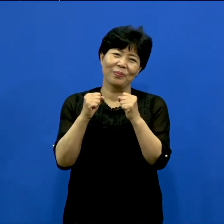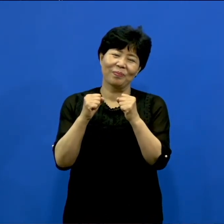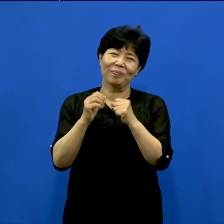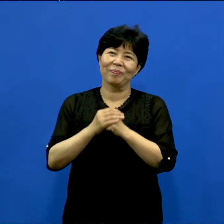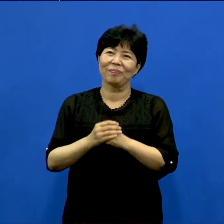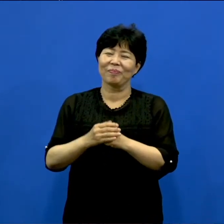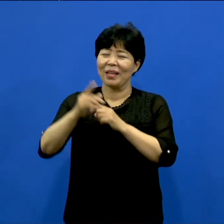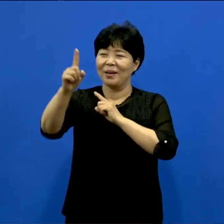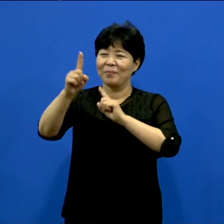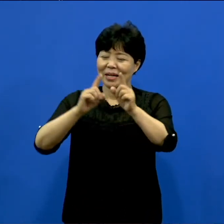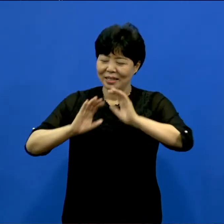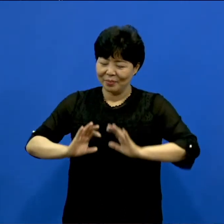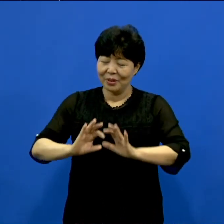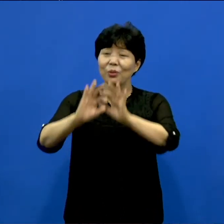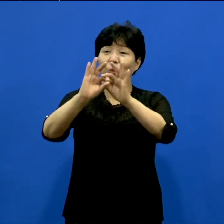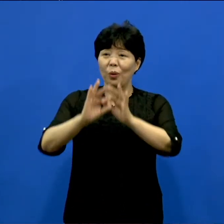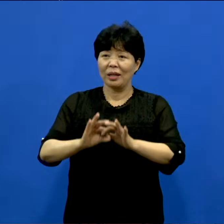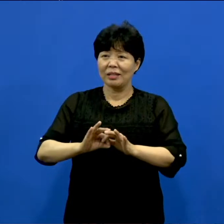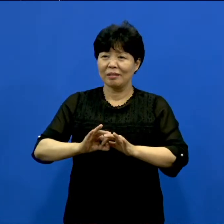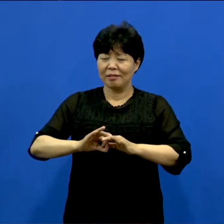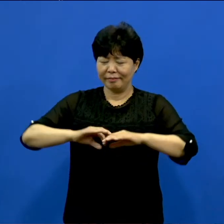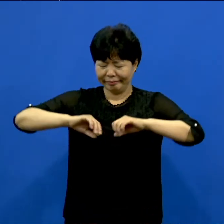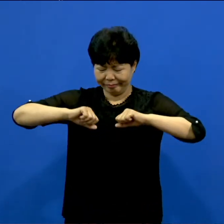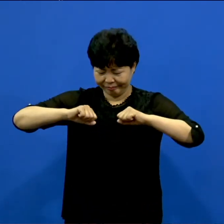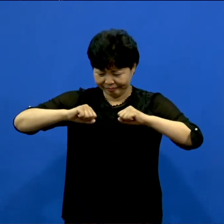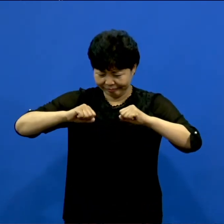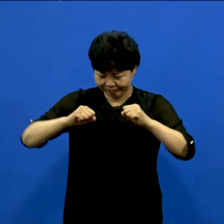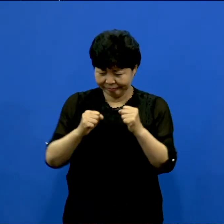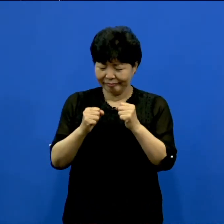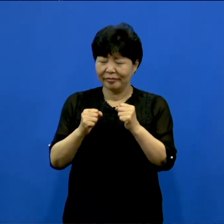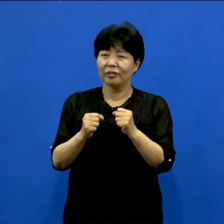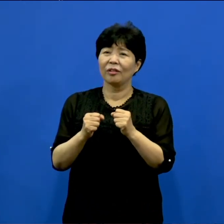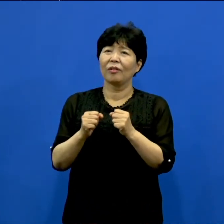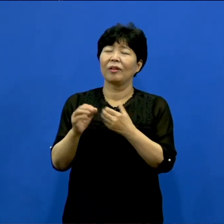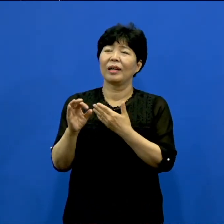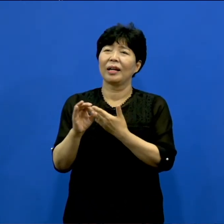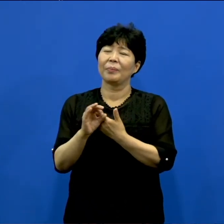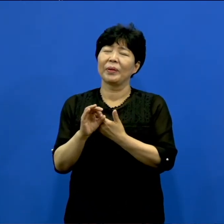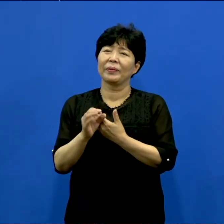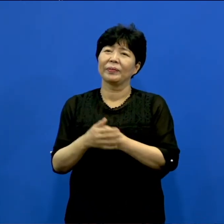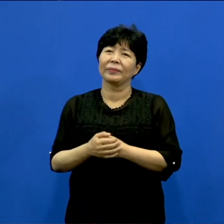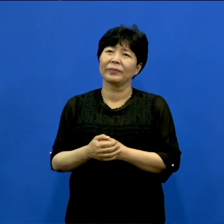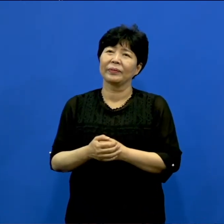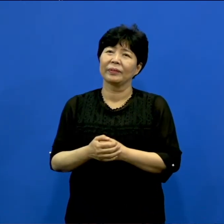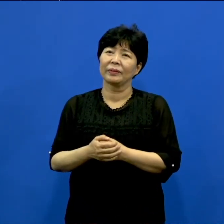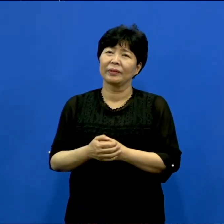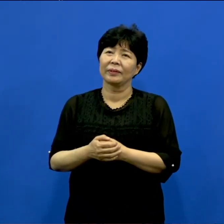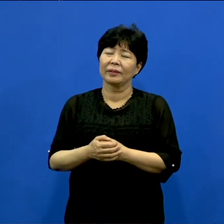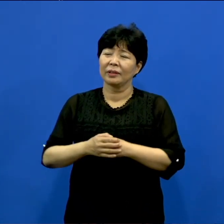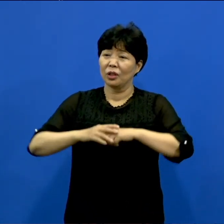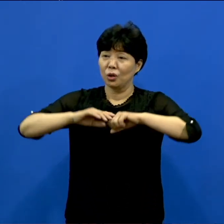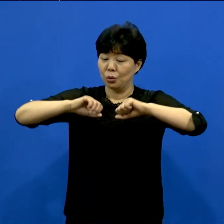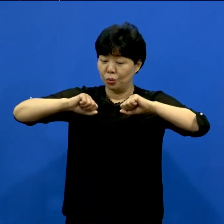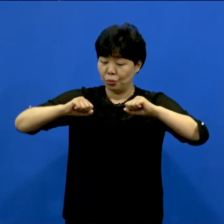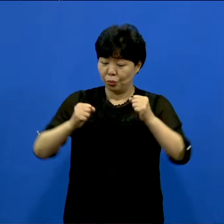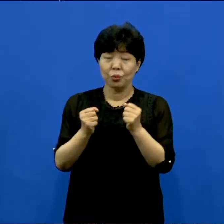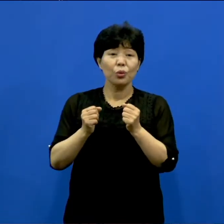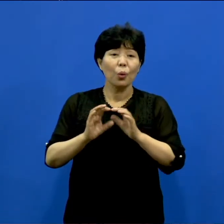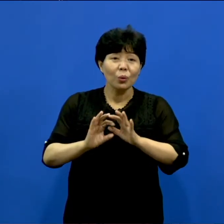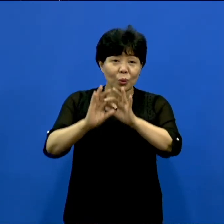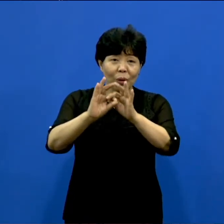말씀을 통하여 명확하게 알려주시면, 여러분, 성경이 주시는 메시지의 핵심은 뭘까요? 순종은 형통을 가져온다는